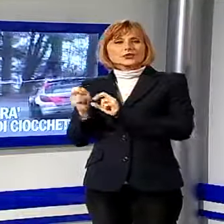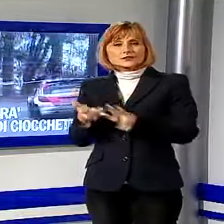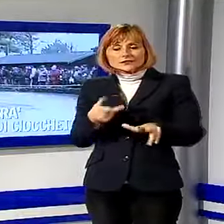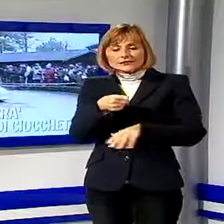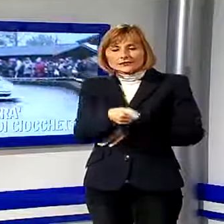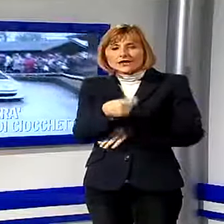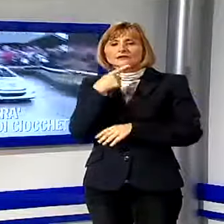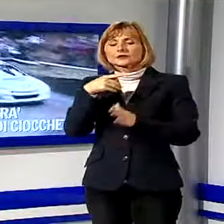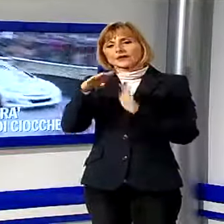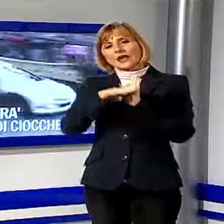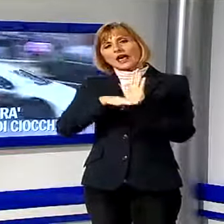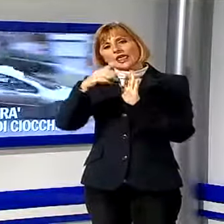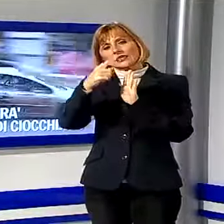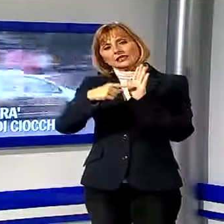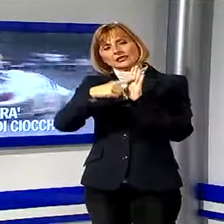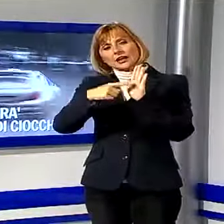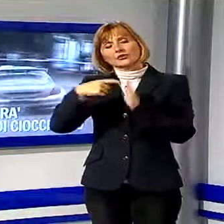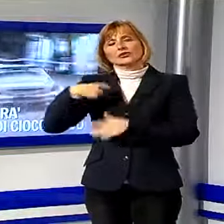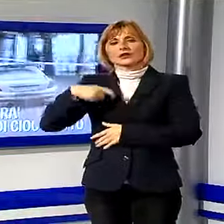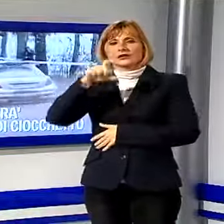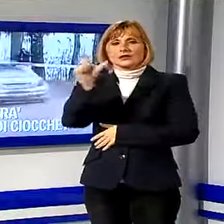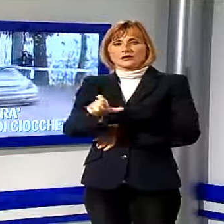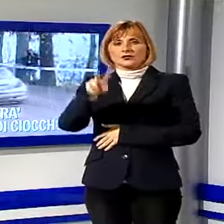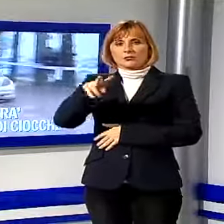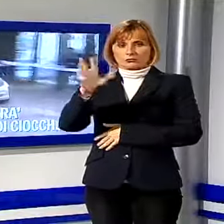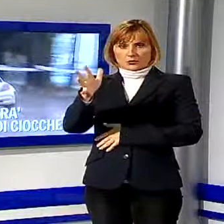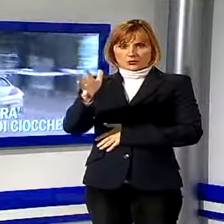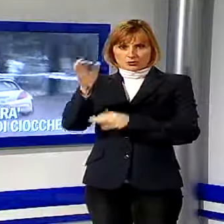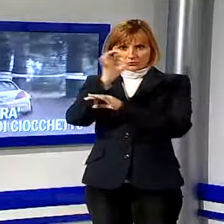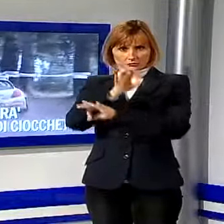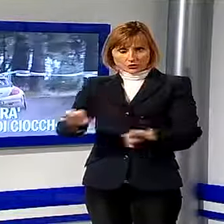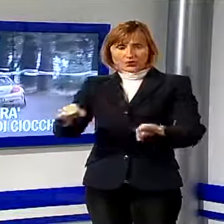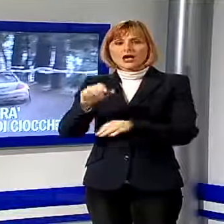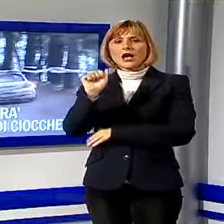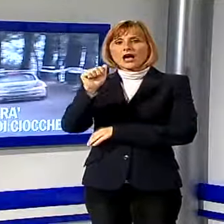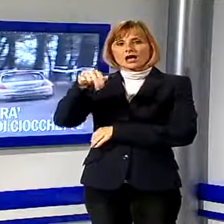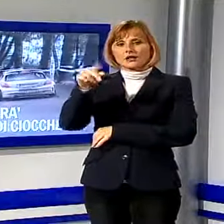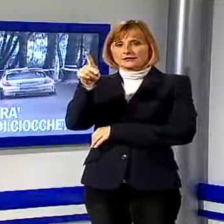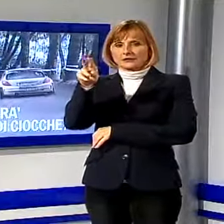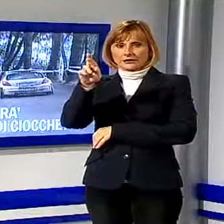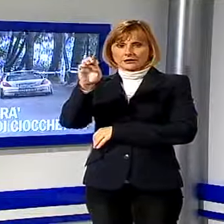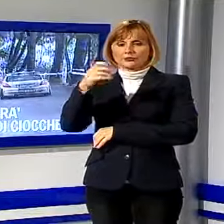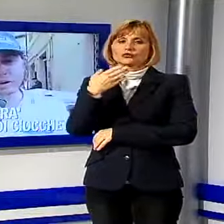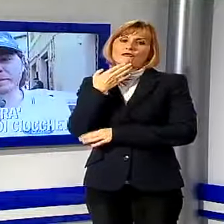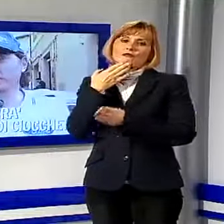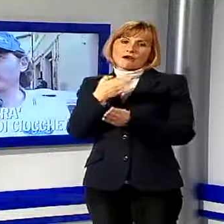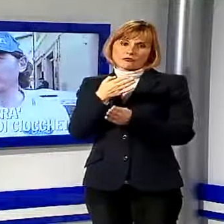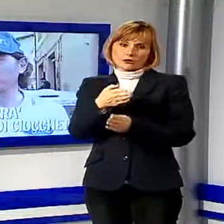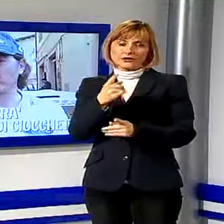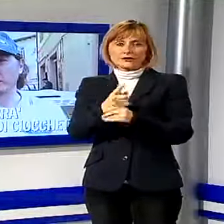il calendario del campionato italiano 2015. Andreucci favorito, ma dovrà vedersela con Scandola e